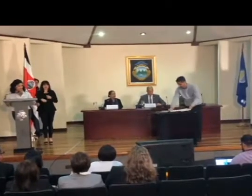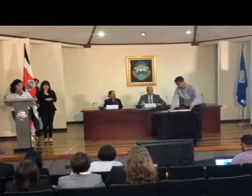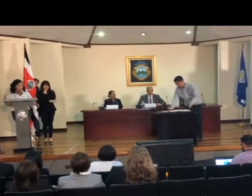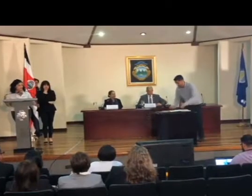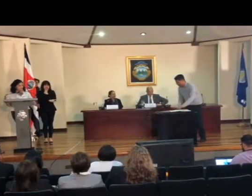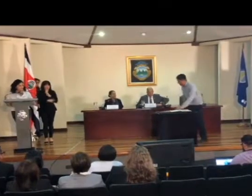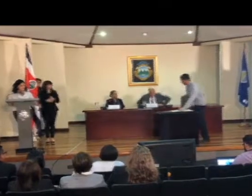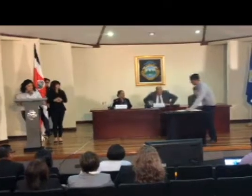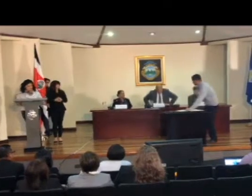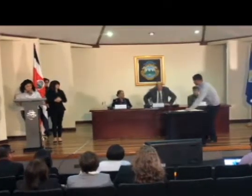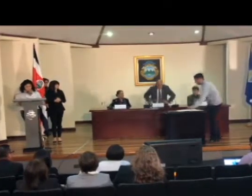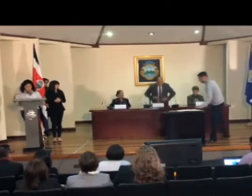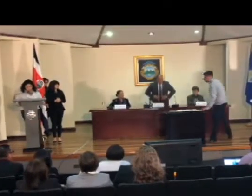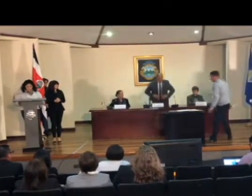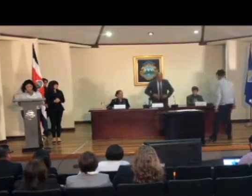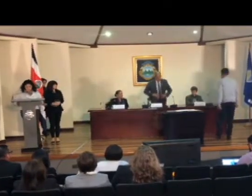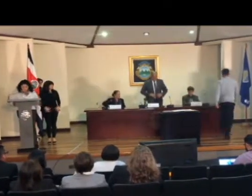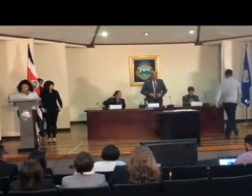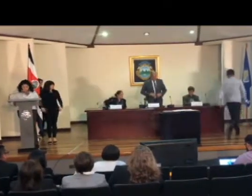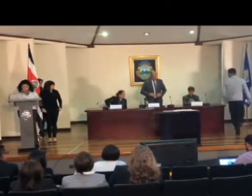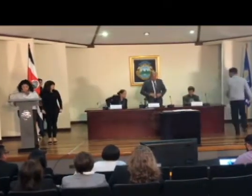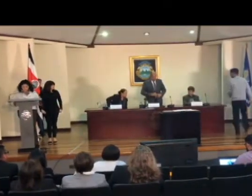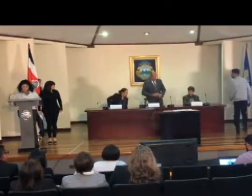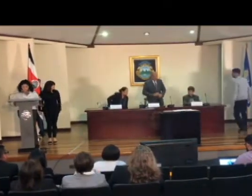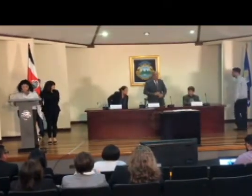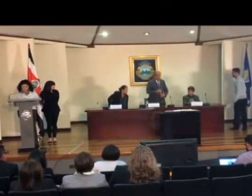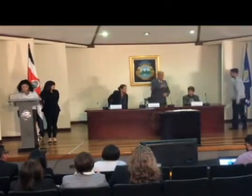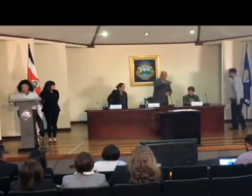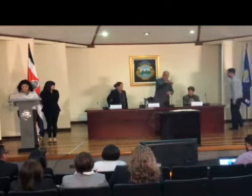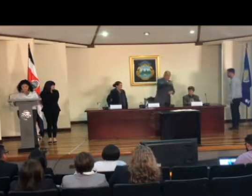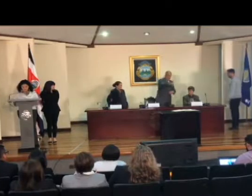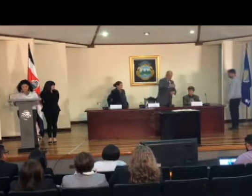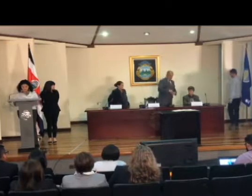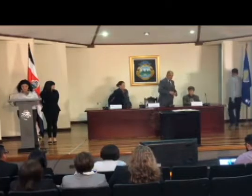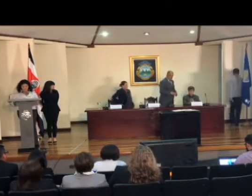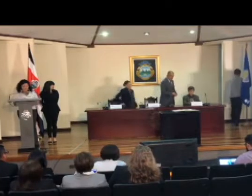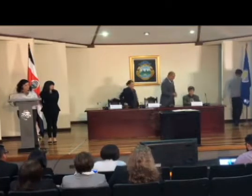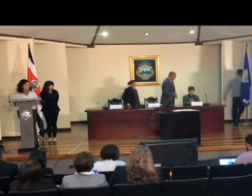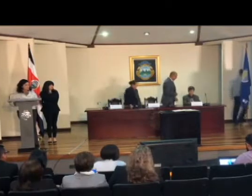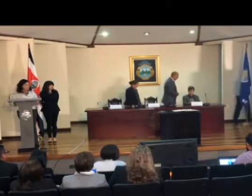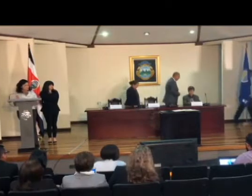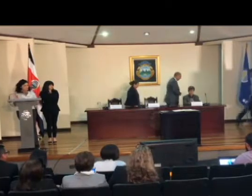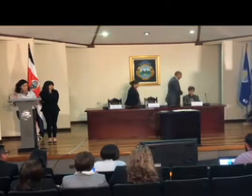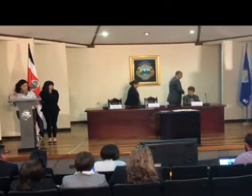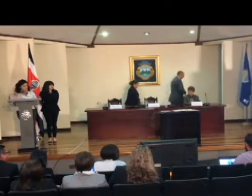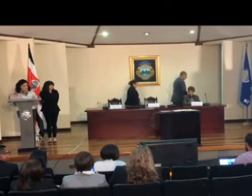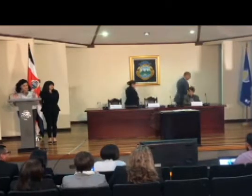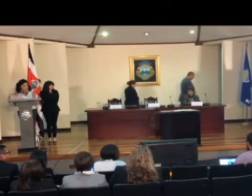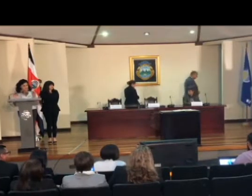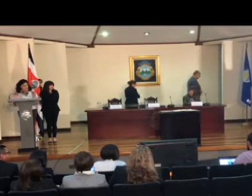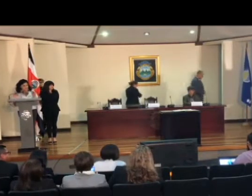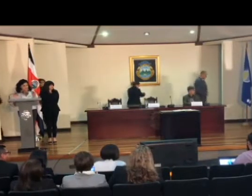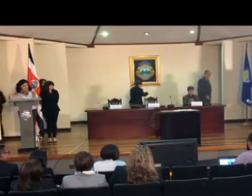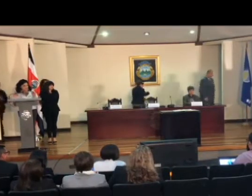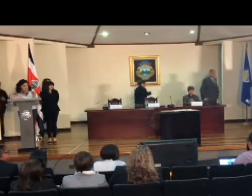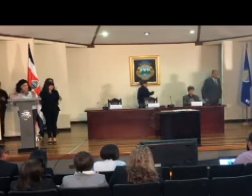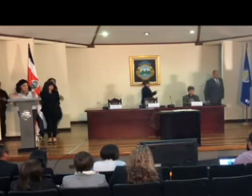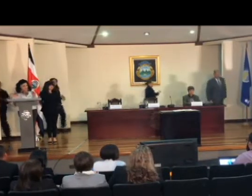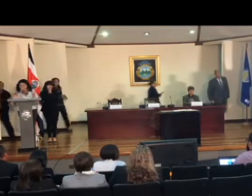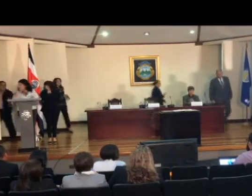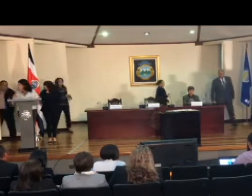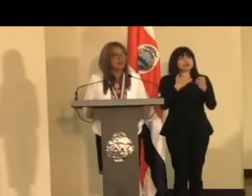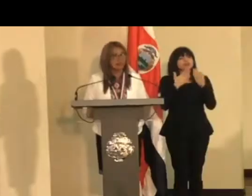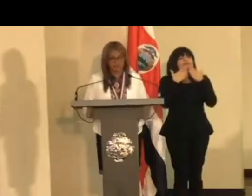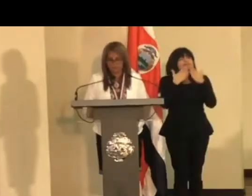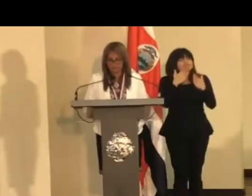la zona de Ujarrás, dado que en los últimos acontecimientos de la tormenta tropical Nate dejó muchos estragos en la zona. Hoy quiero